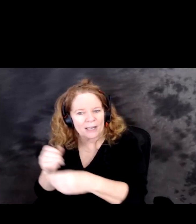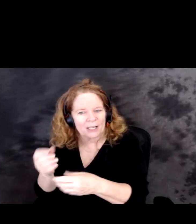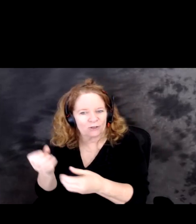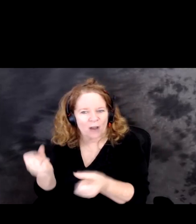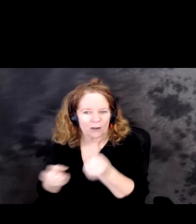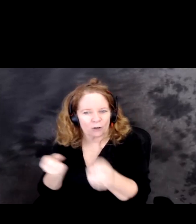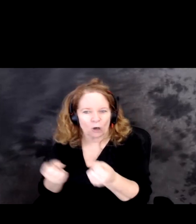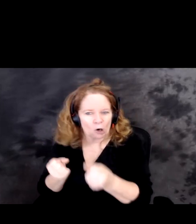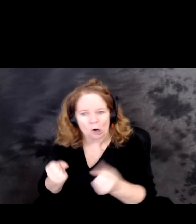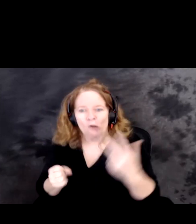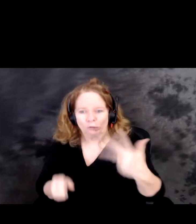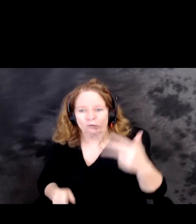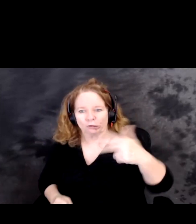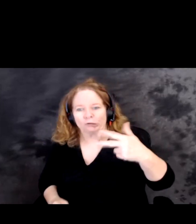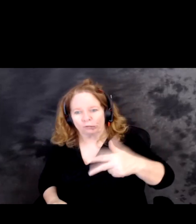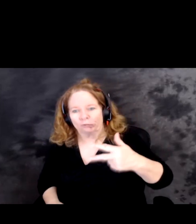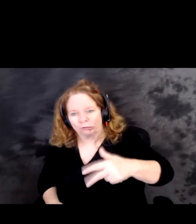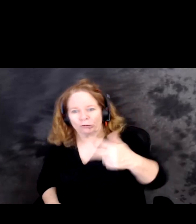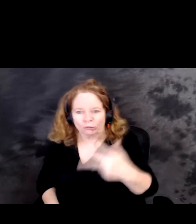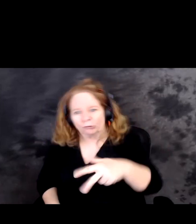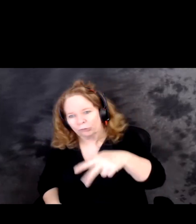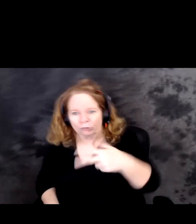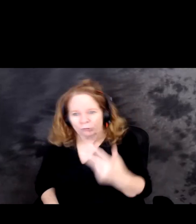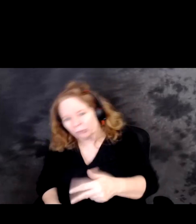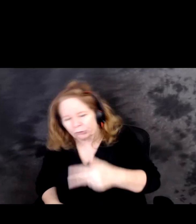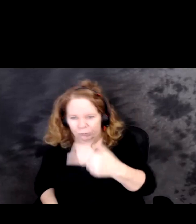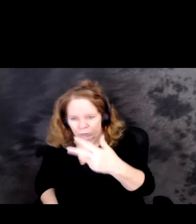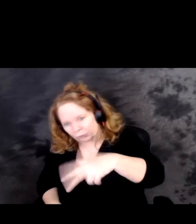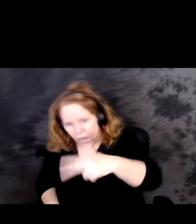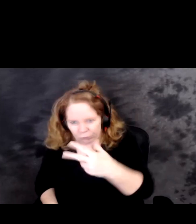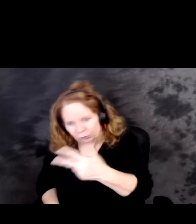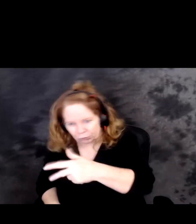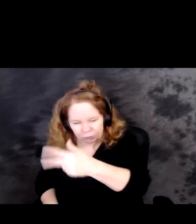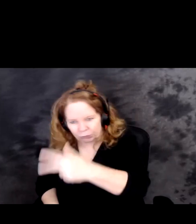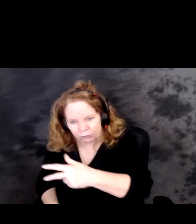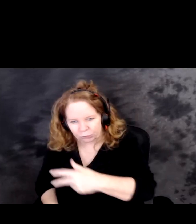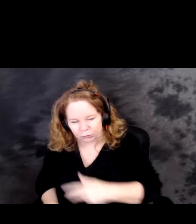tractor. Choc, choc, choc, choc, choc, choc, choc, choc, choc, choc.